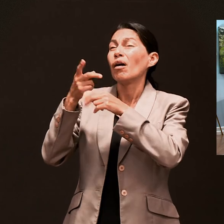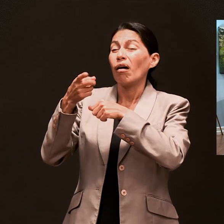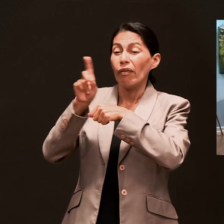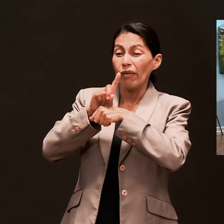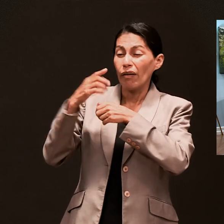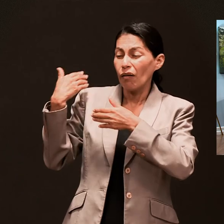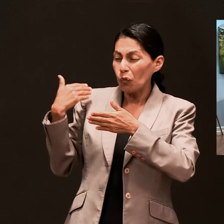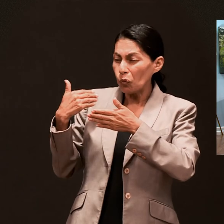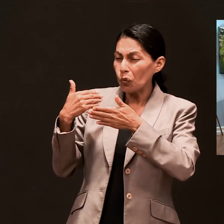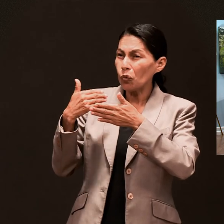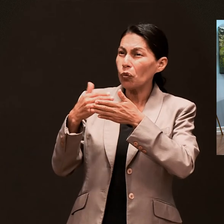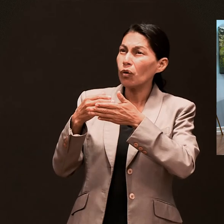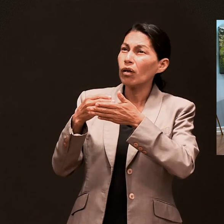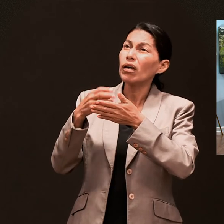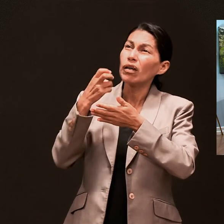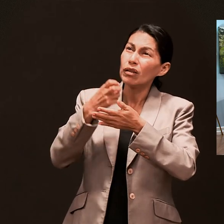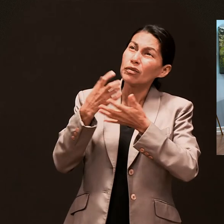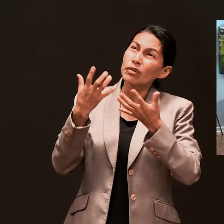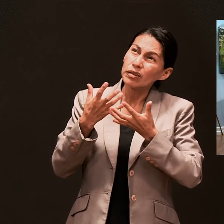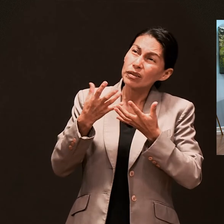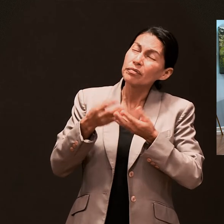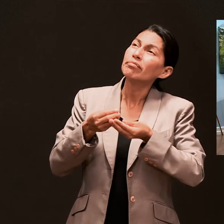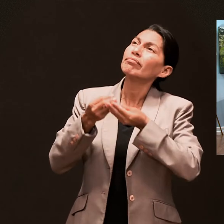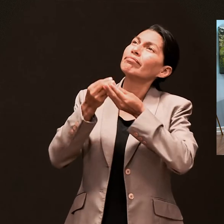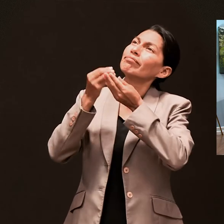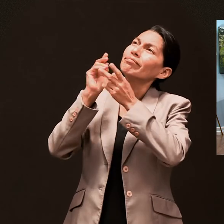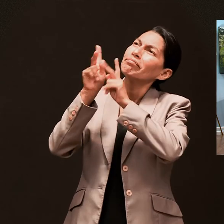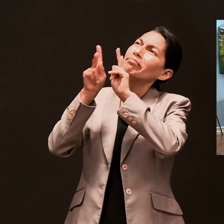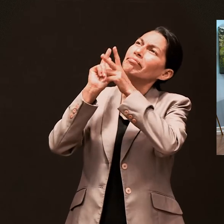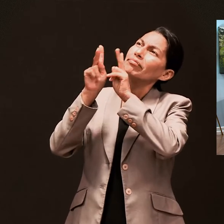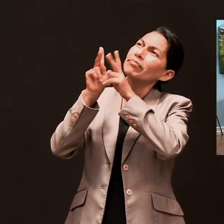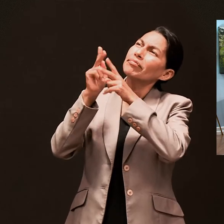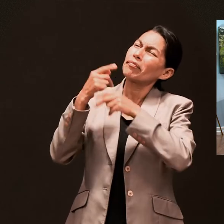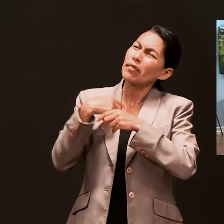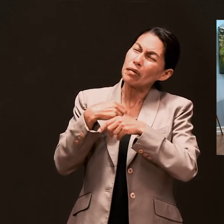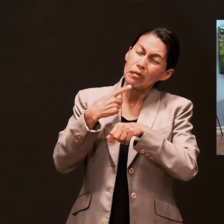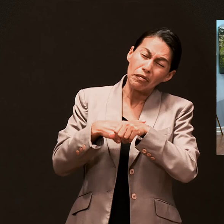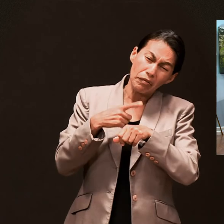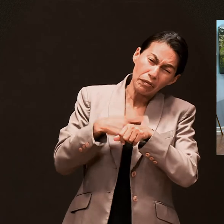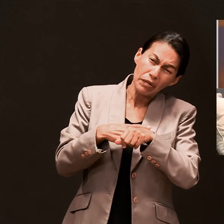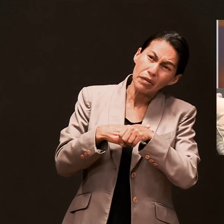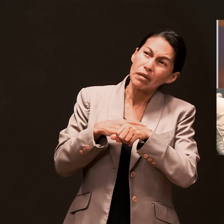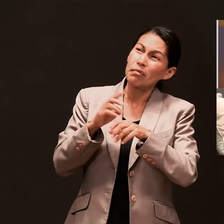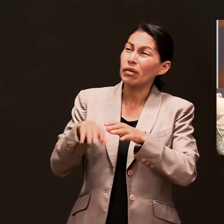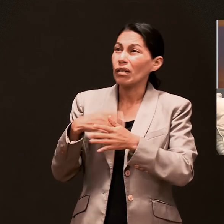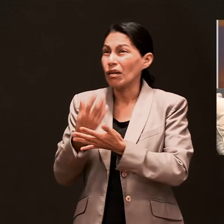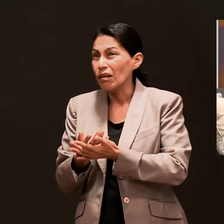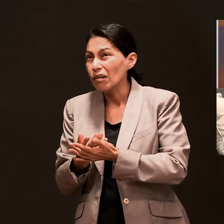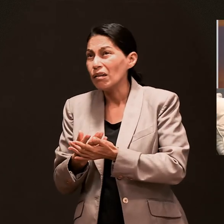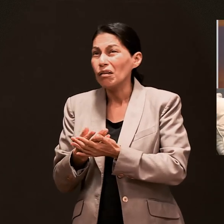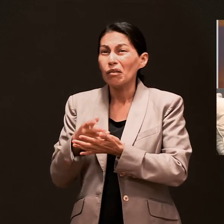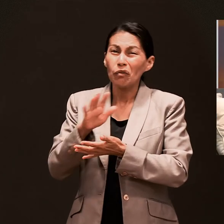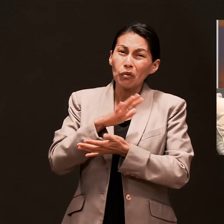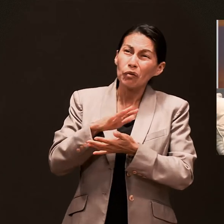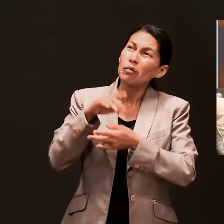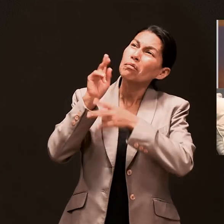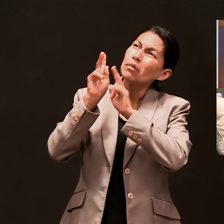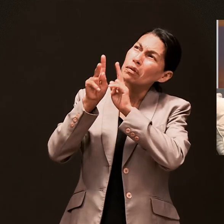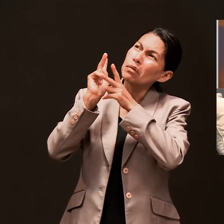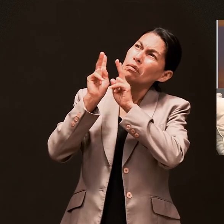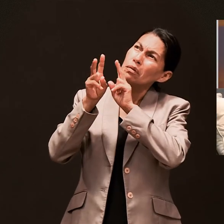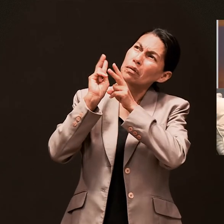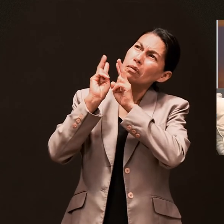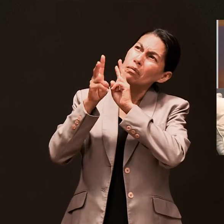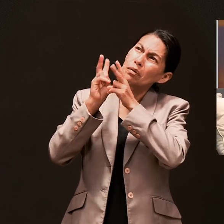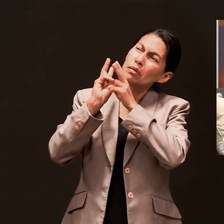le cuento lo que me sucedió en el día etcétera no O sea si me enfermé si me caídos